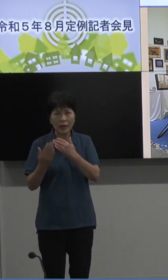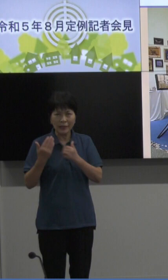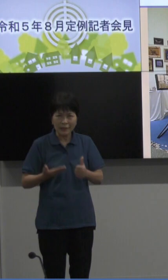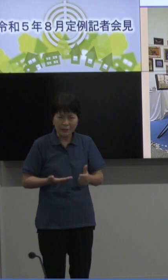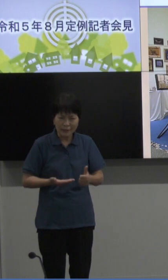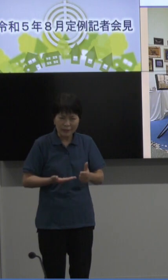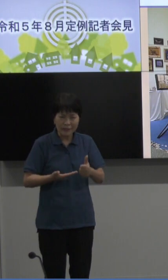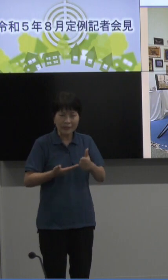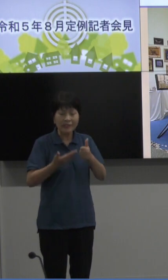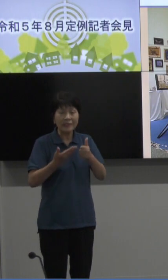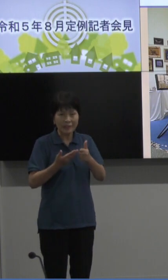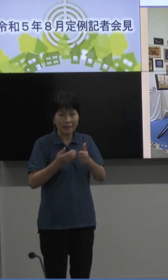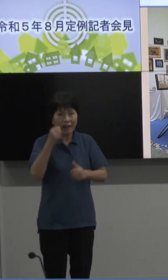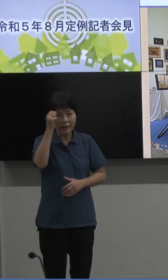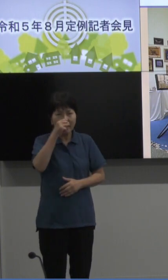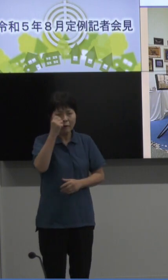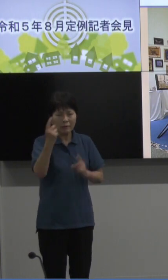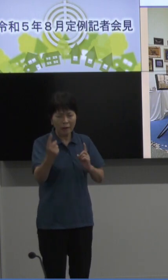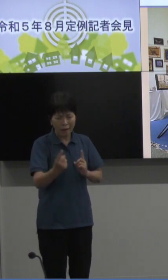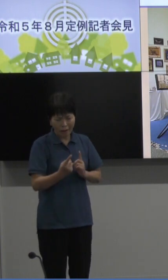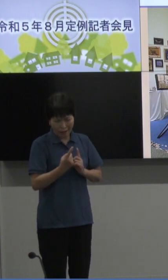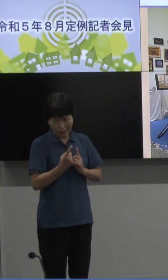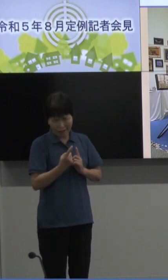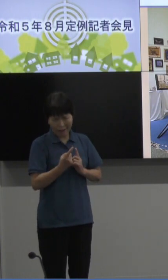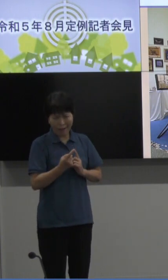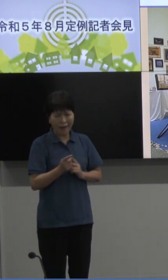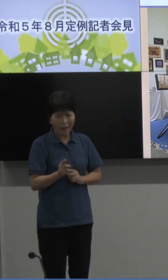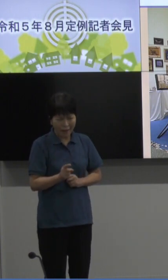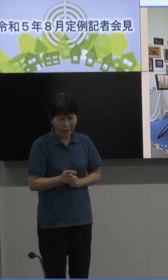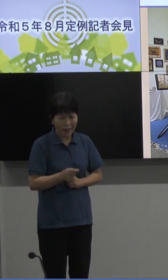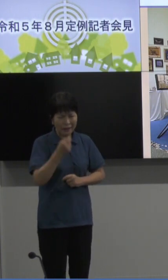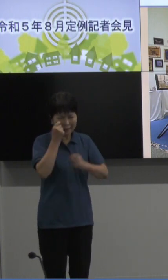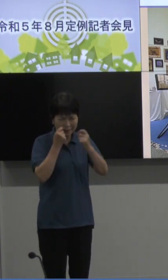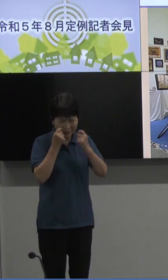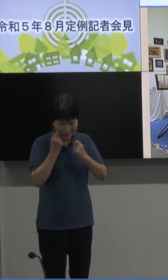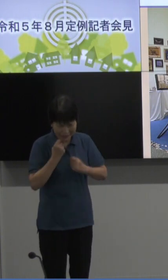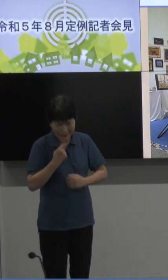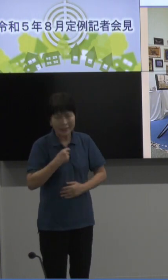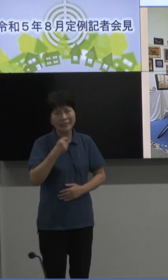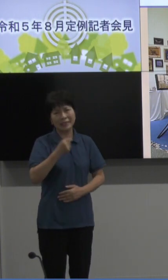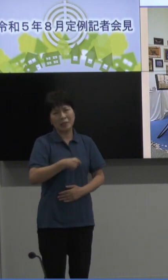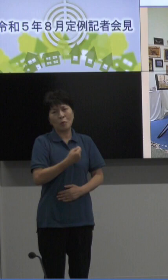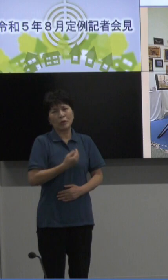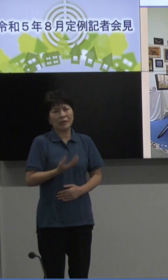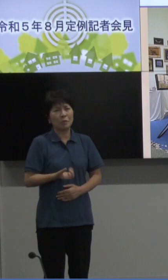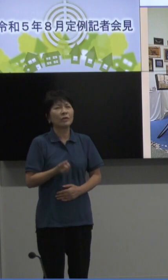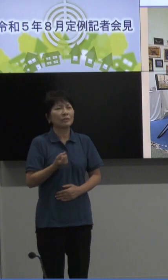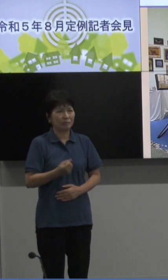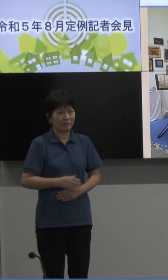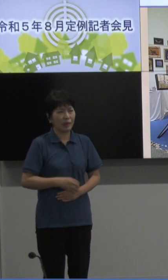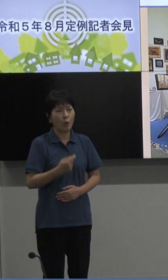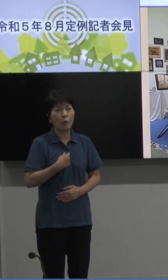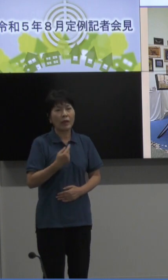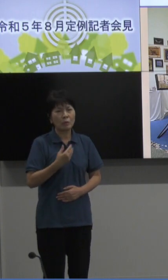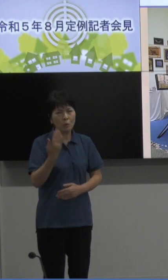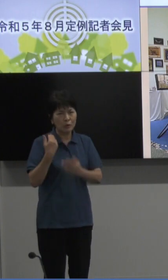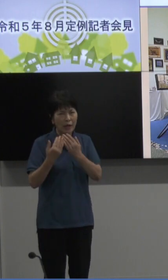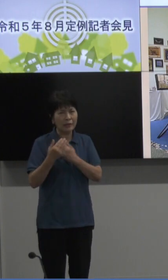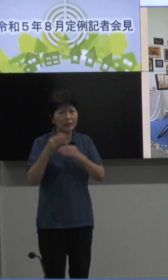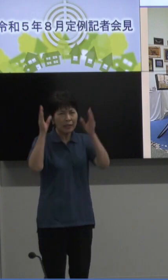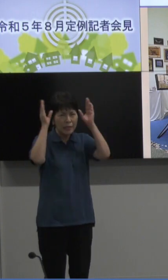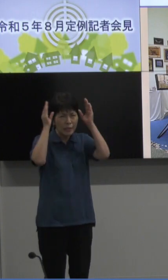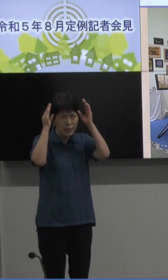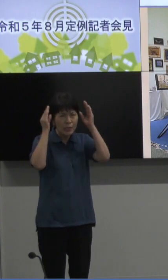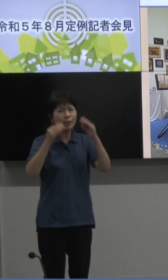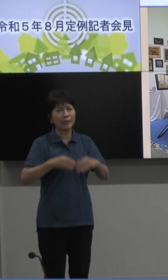に再開できたような気がするというようなお言葉をいただいているんですね。私も昔に犬を飼っておりましたが、その